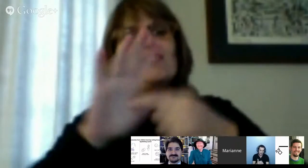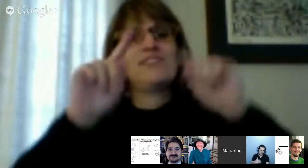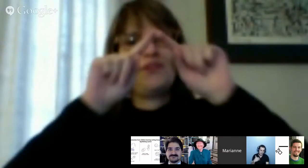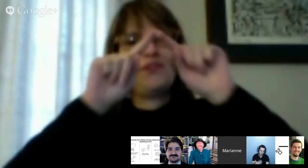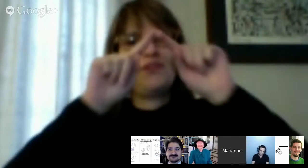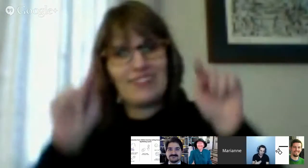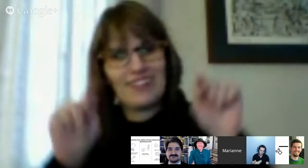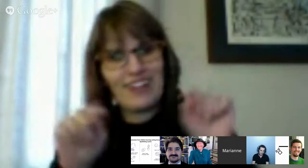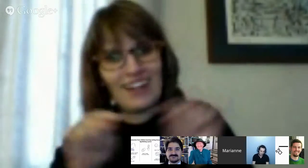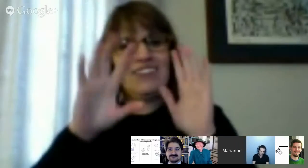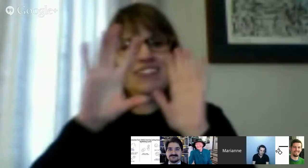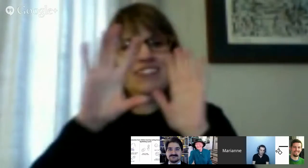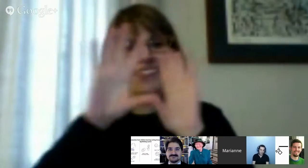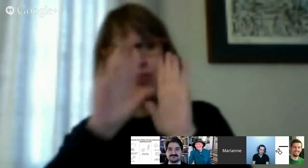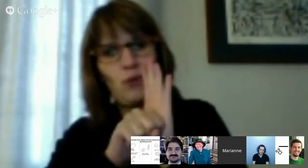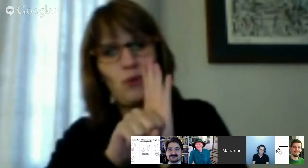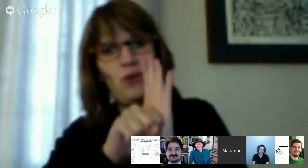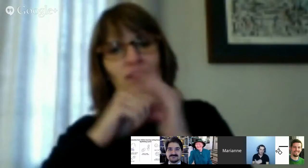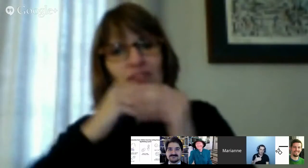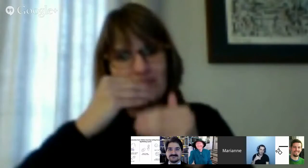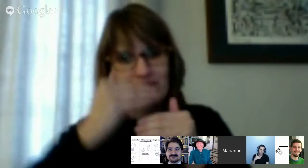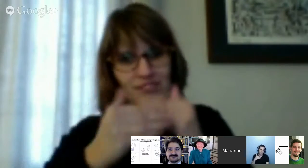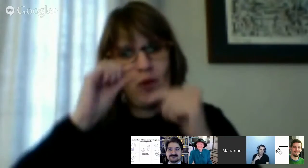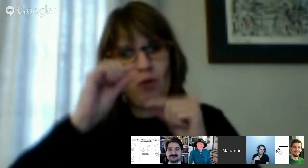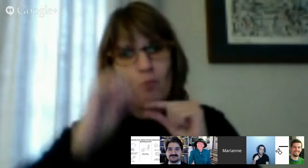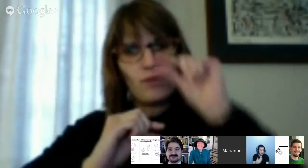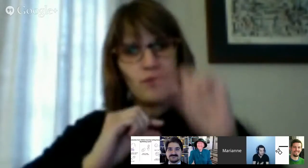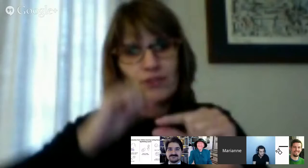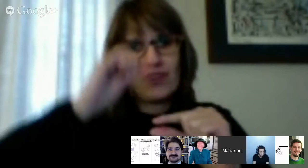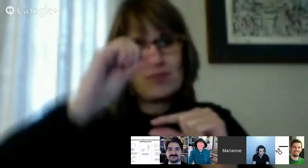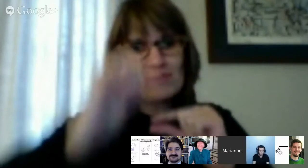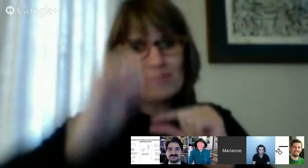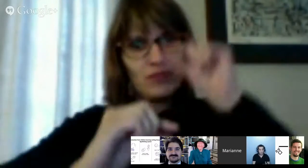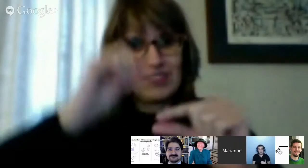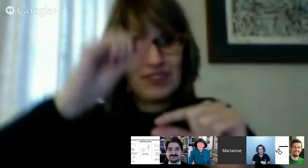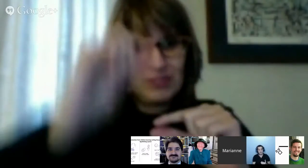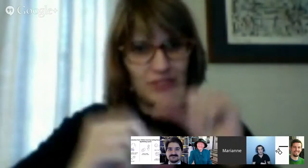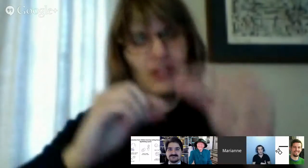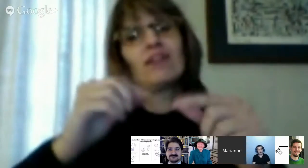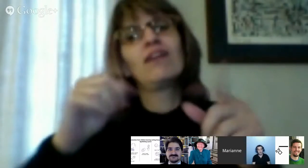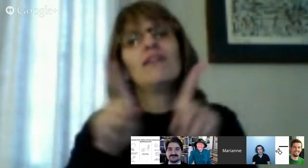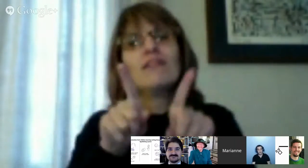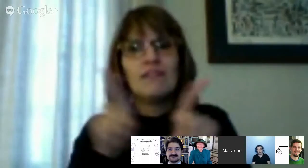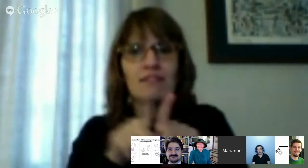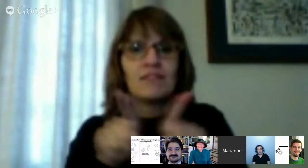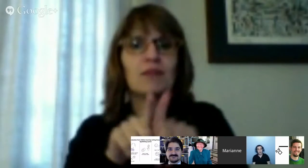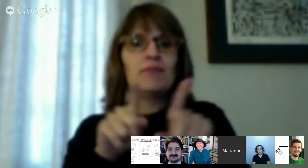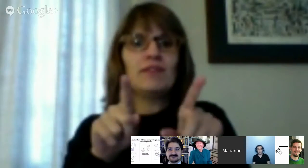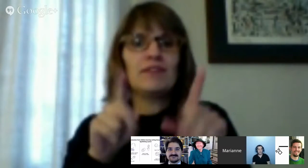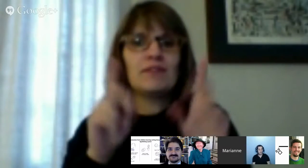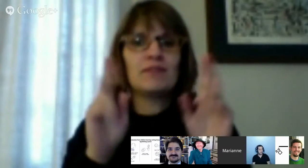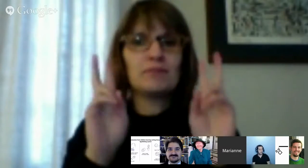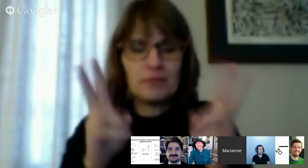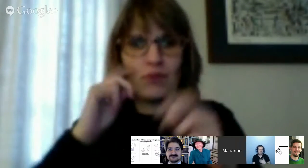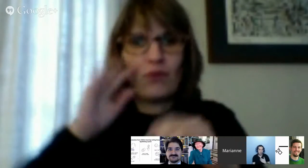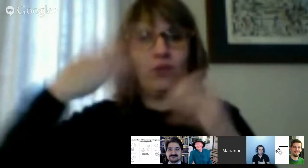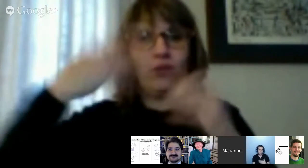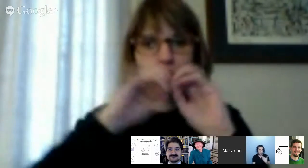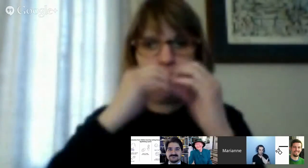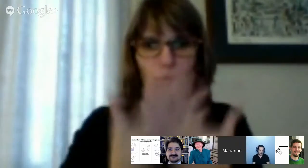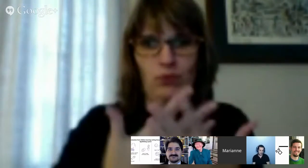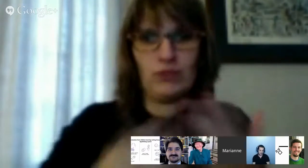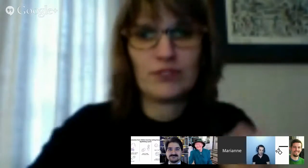Elas ter mais vontade de aprender, mais símbolos. E isso foi, paulatinamente, foi